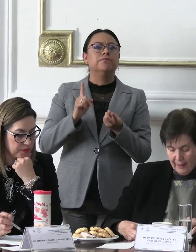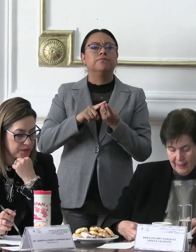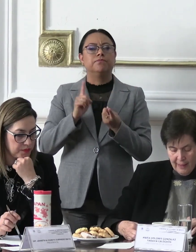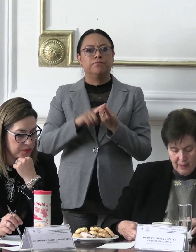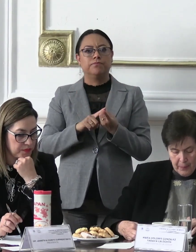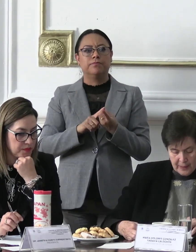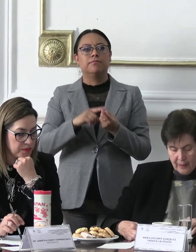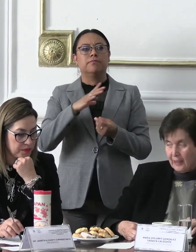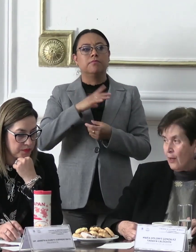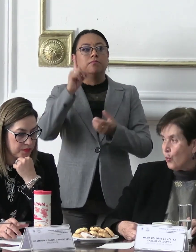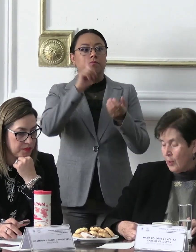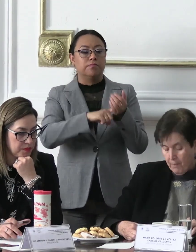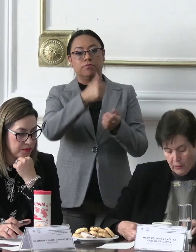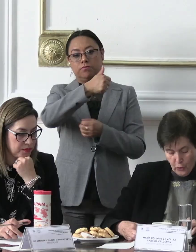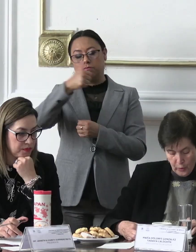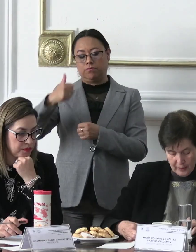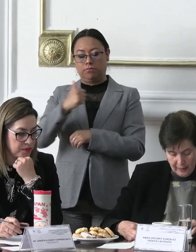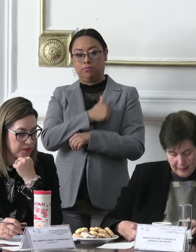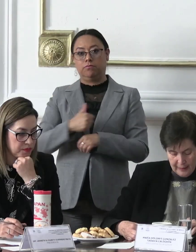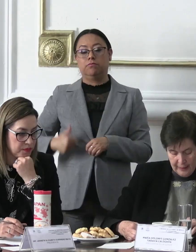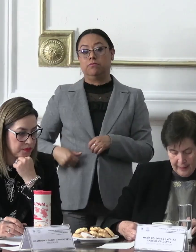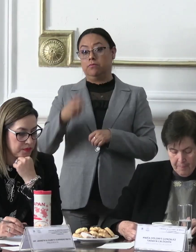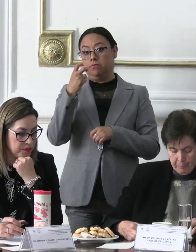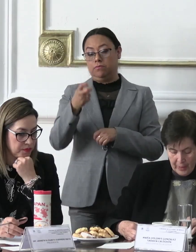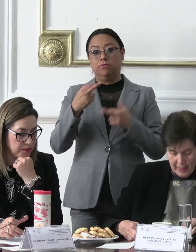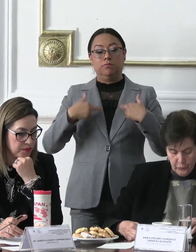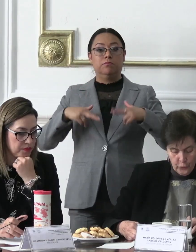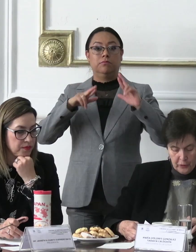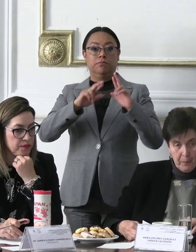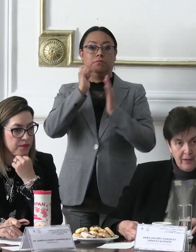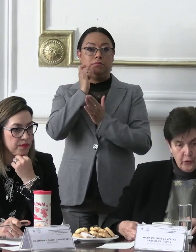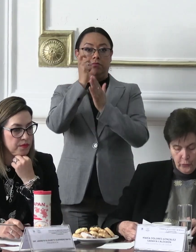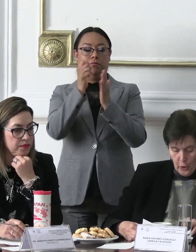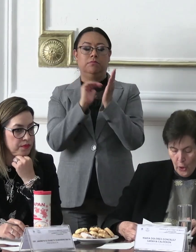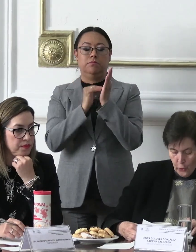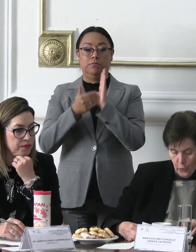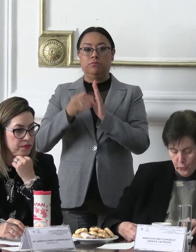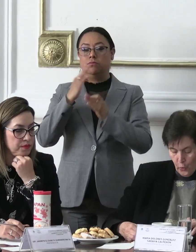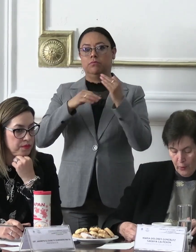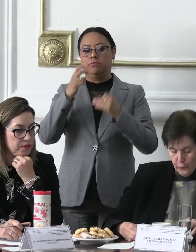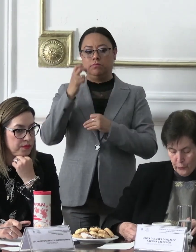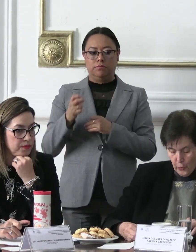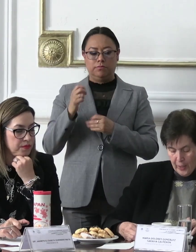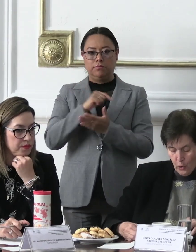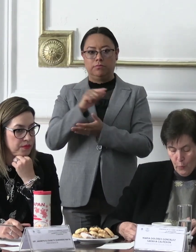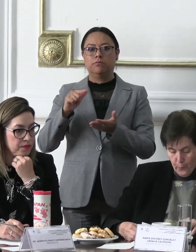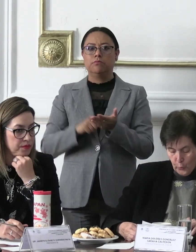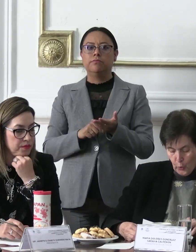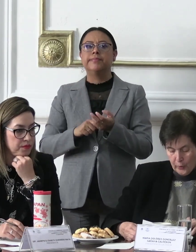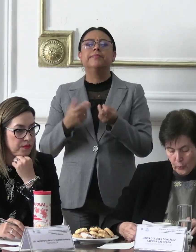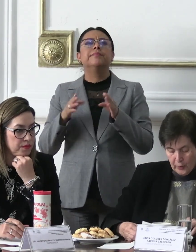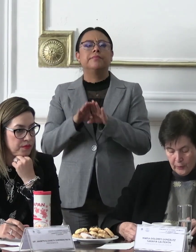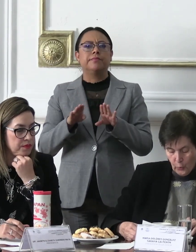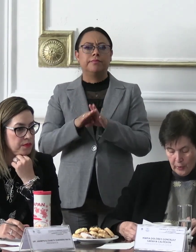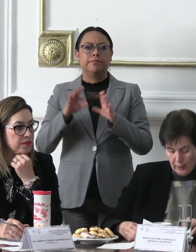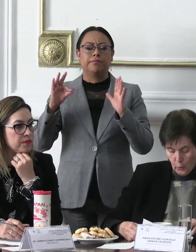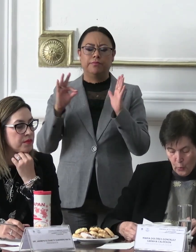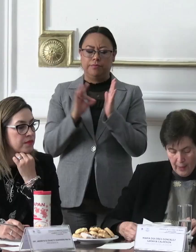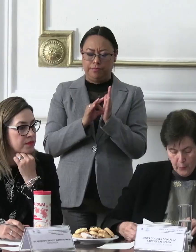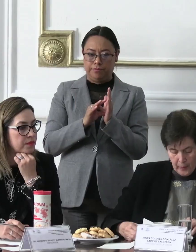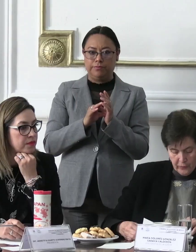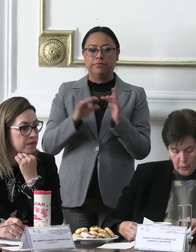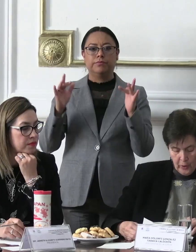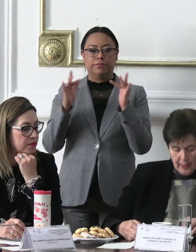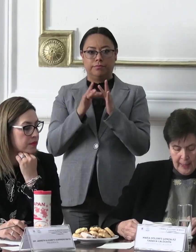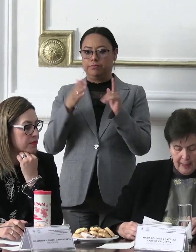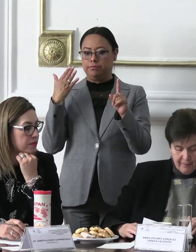las alcaldías representa una inversión estratégica. Estos espacios no solo funcionan como punto de contacto directo con